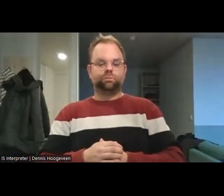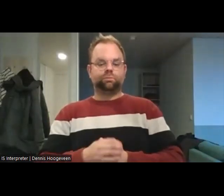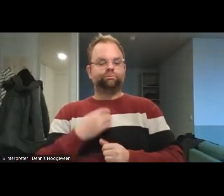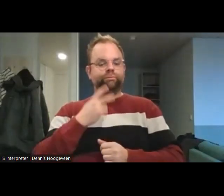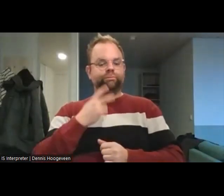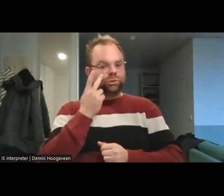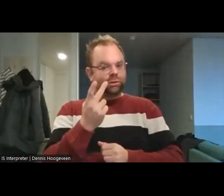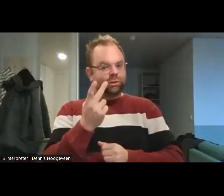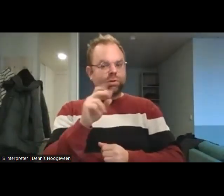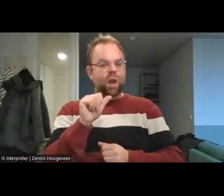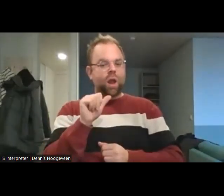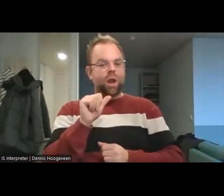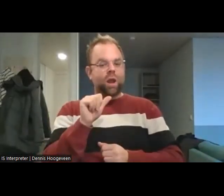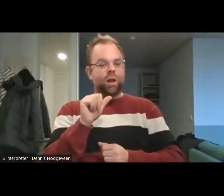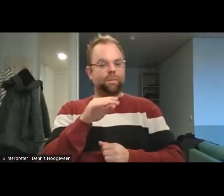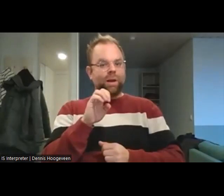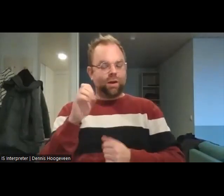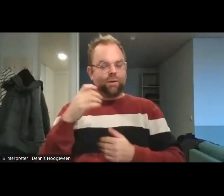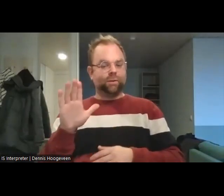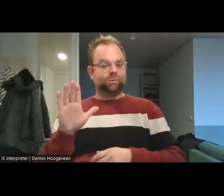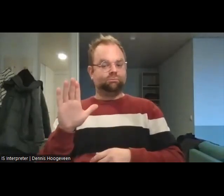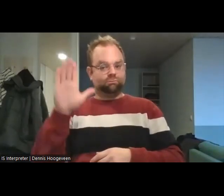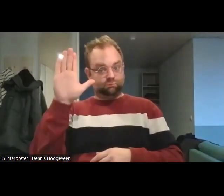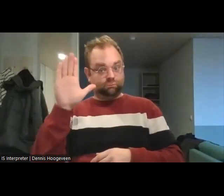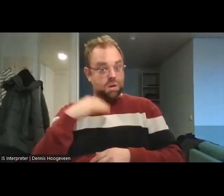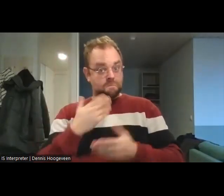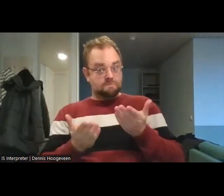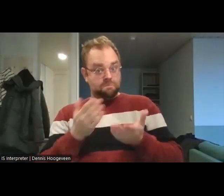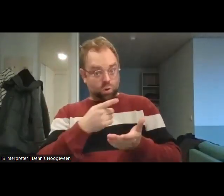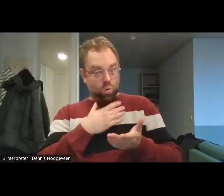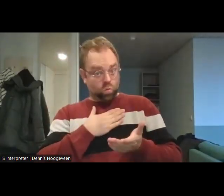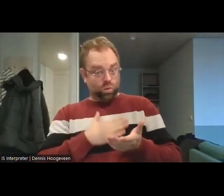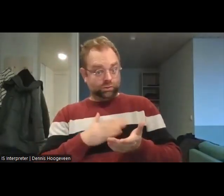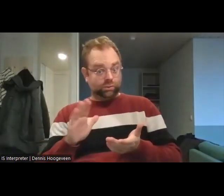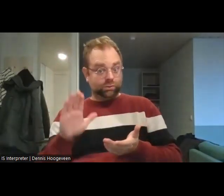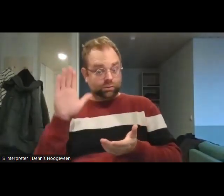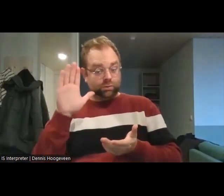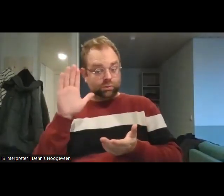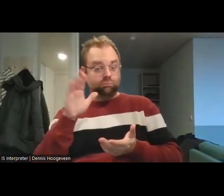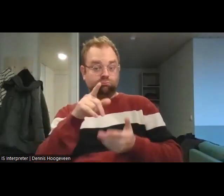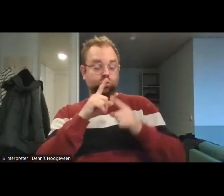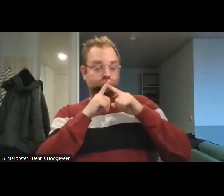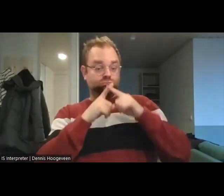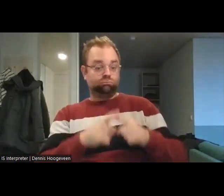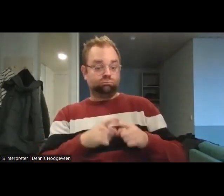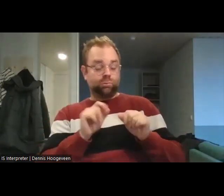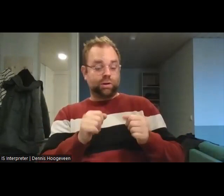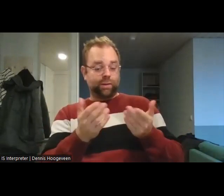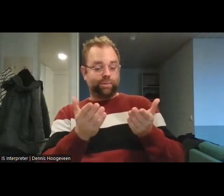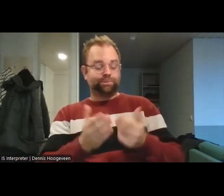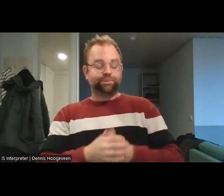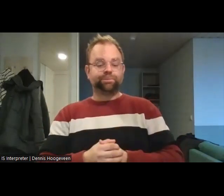Vous pouvez Maintenant, allumez votre